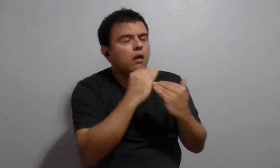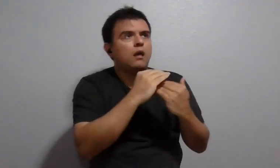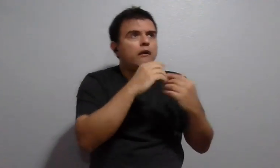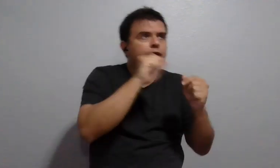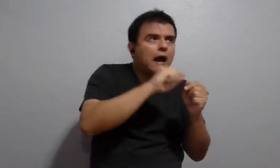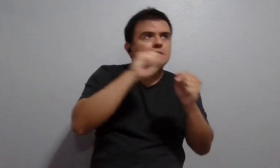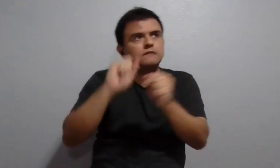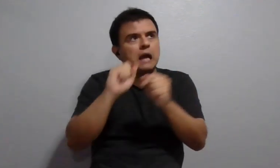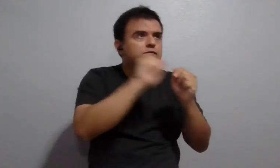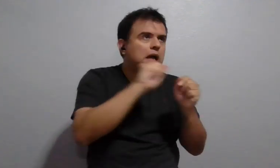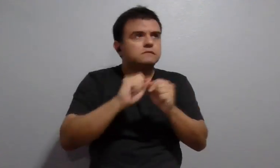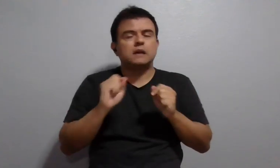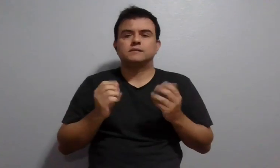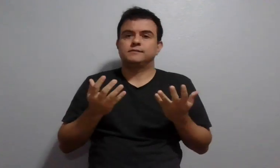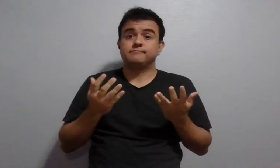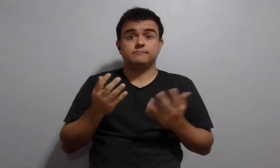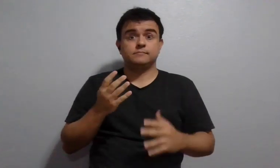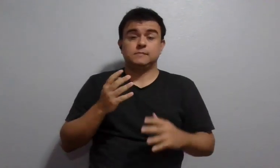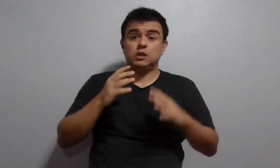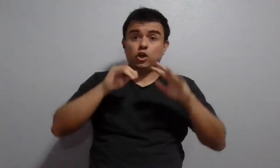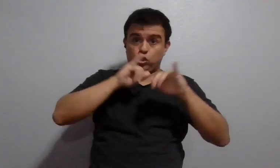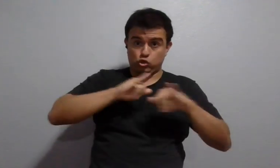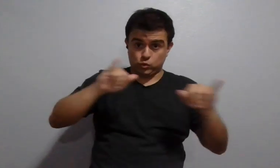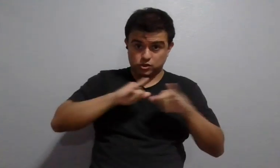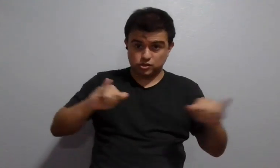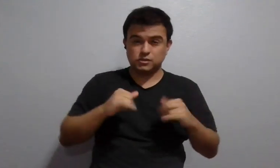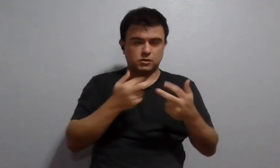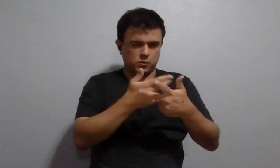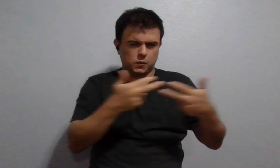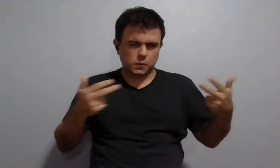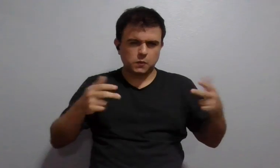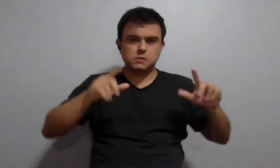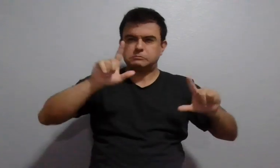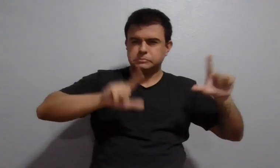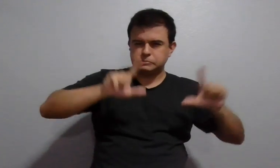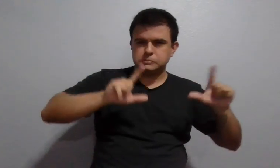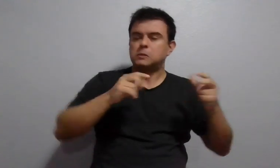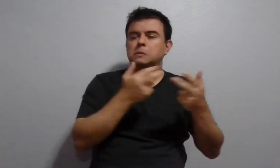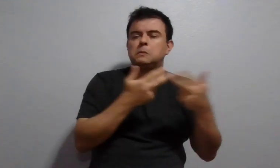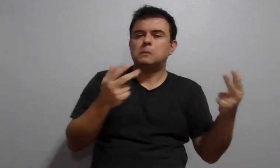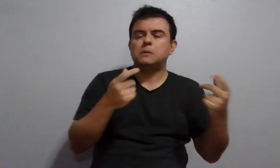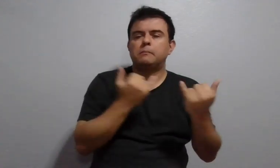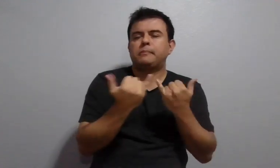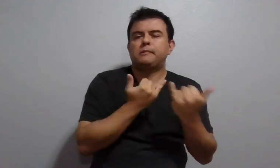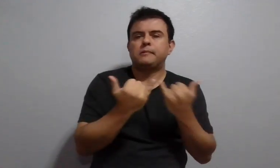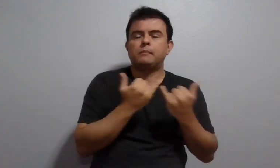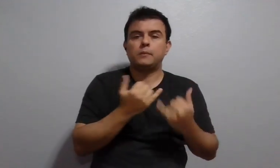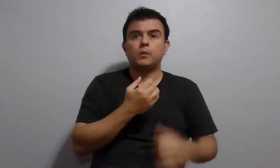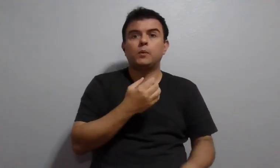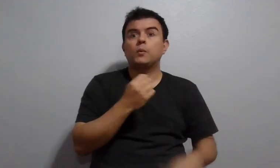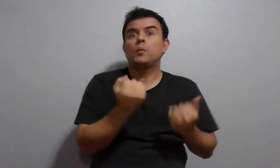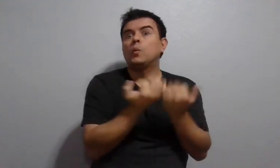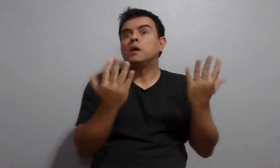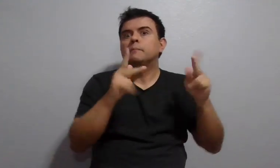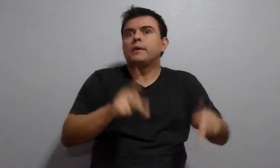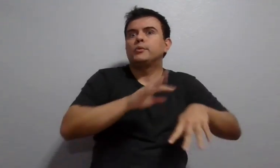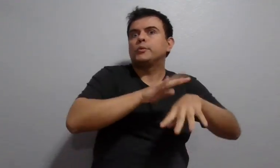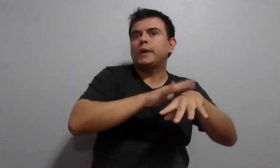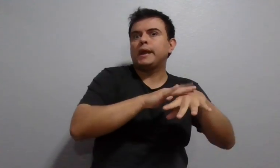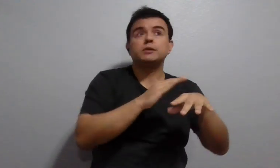Então, além das notícias que saem, dos casos, quem morreu, quem não morreu, como é que está no